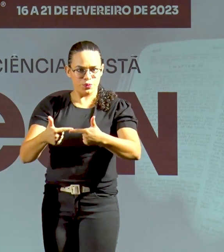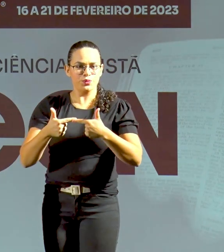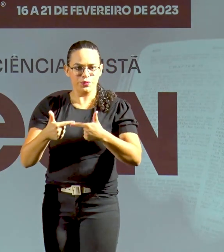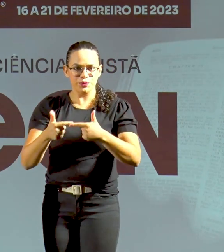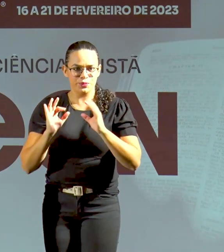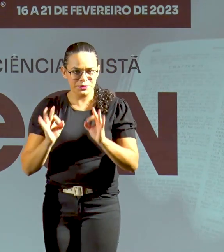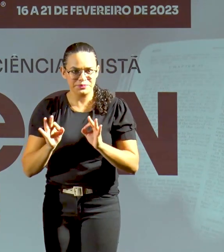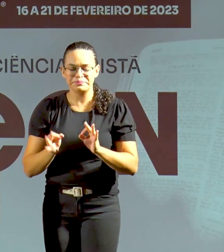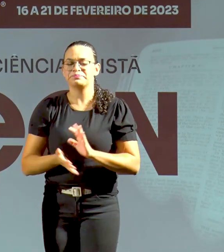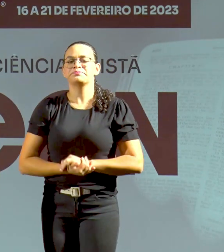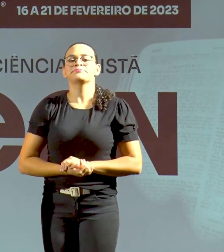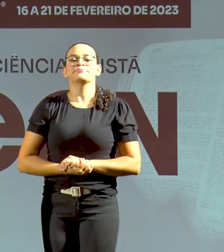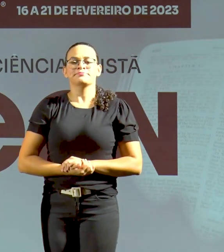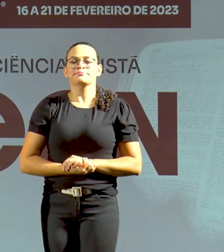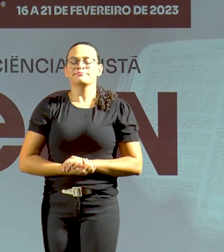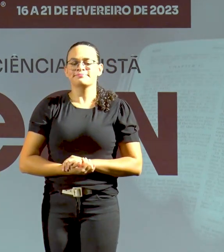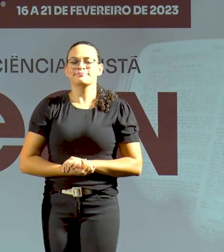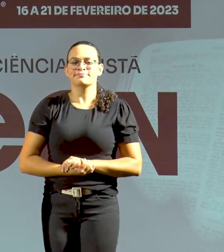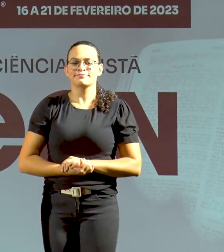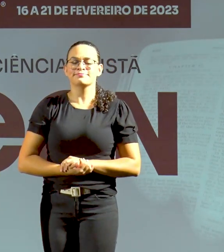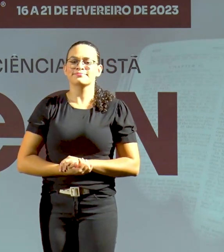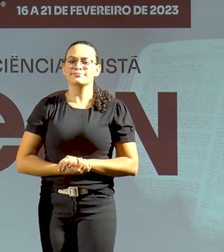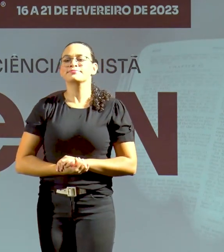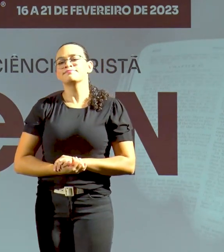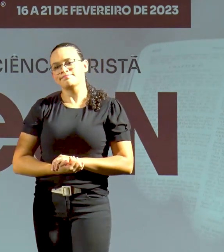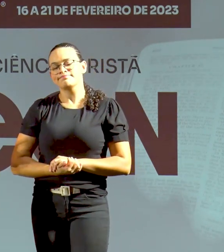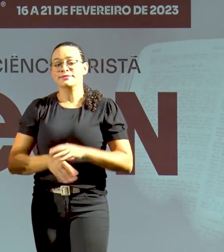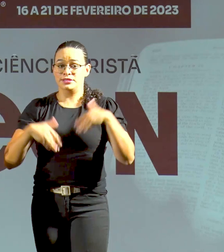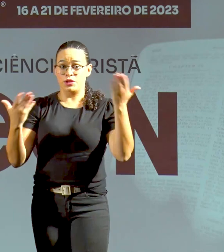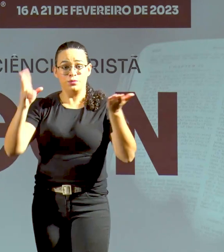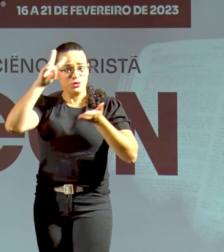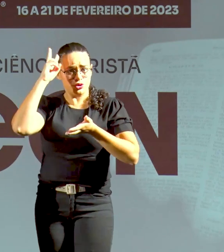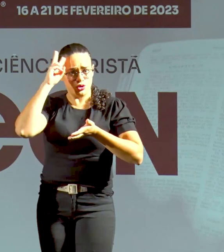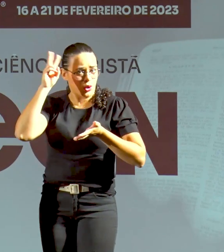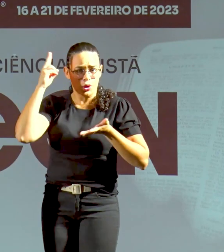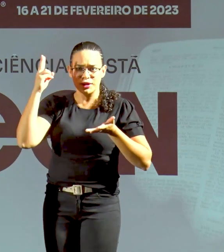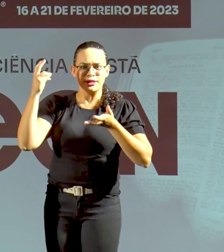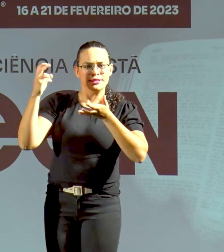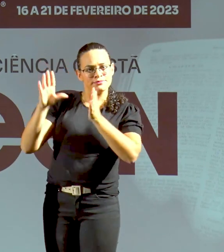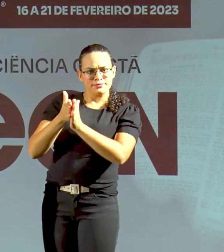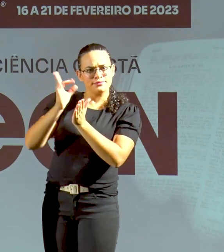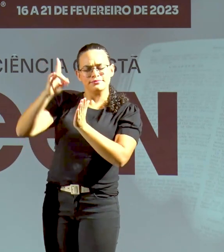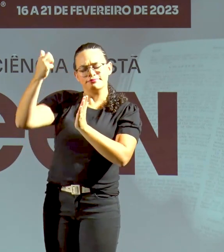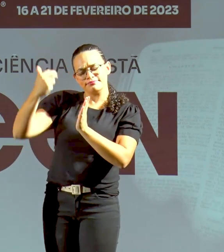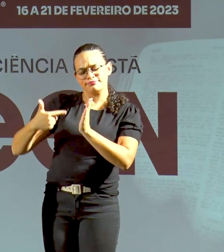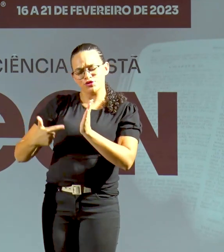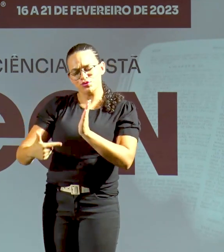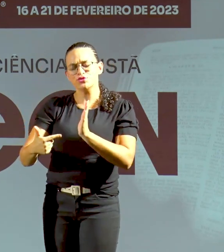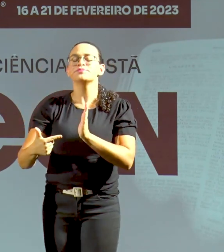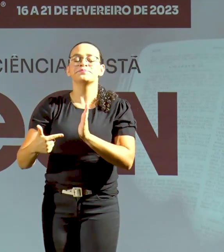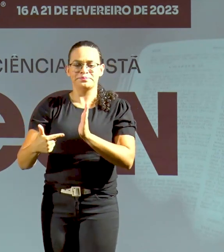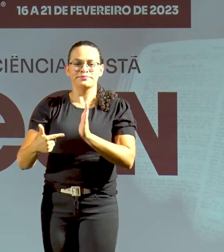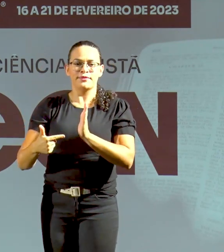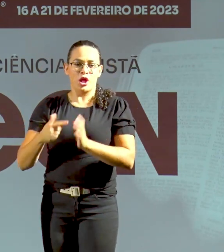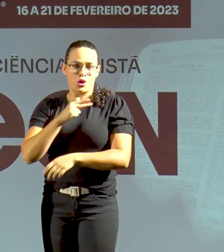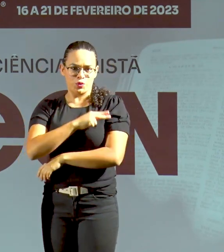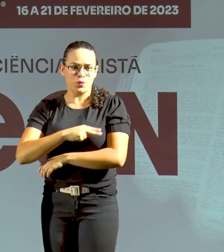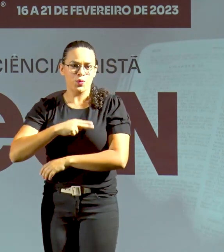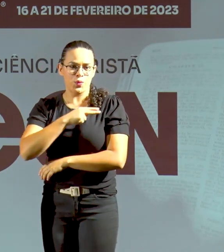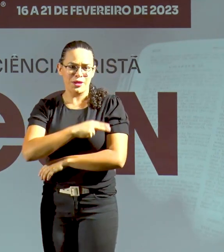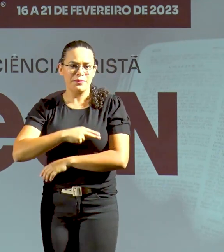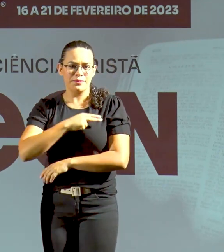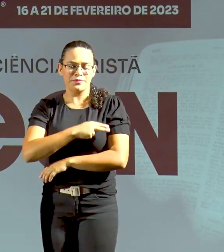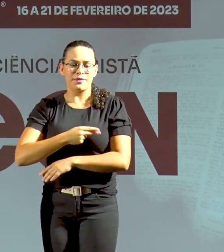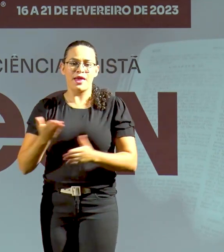vamos continuar bom e a História Continua o que acontece Noemi agora ela